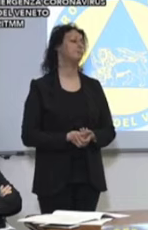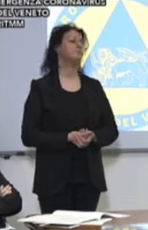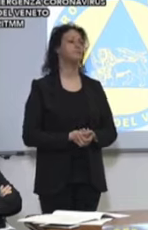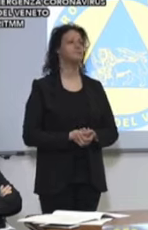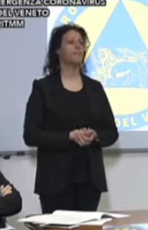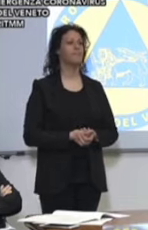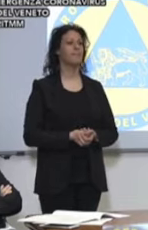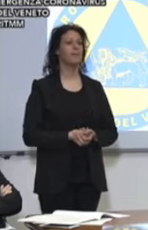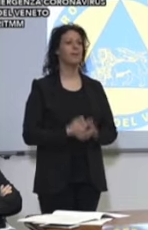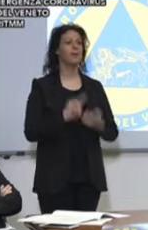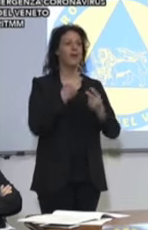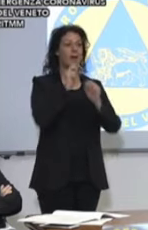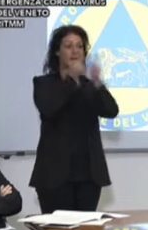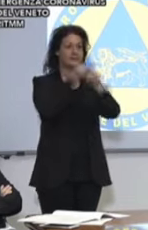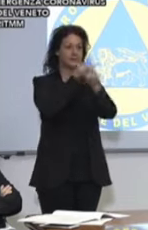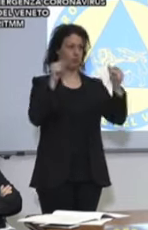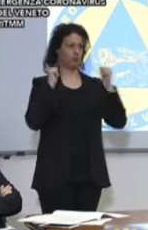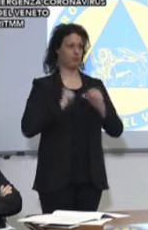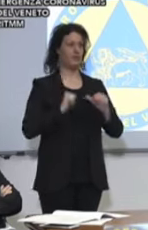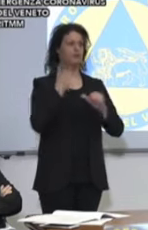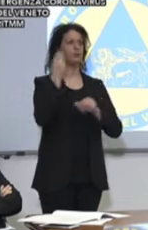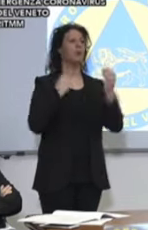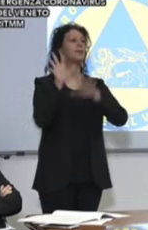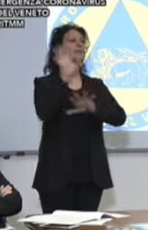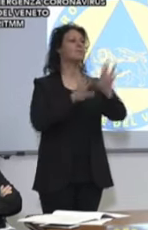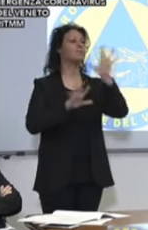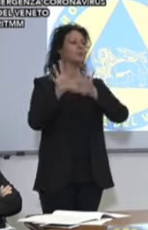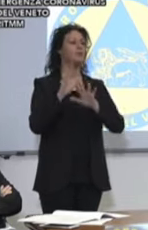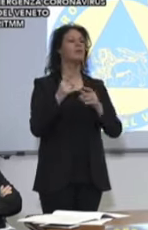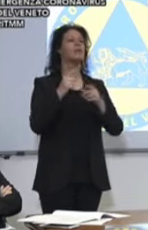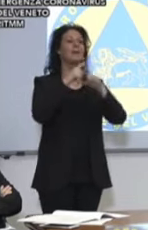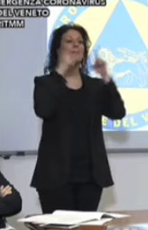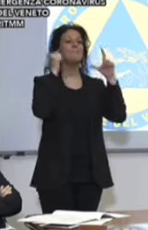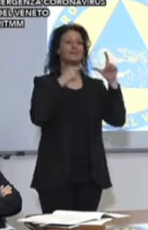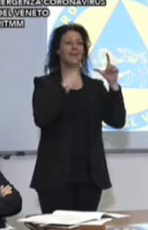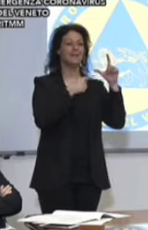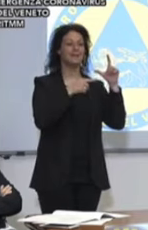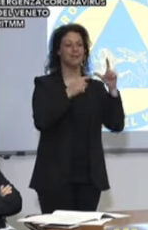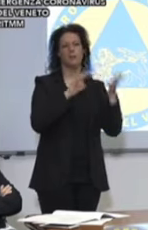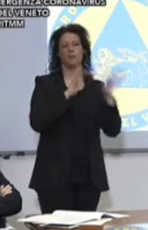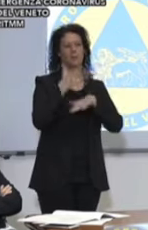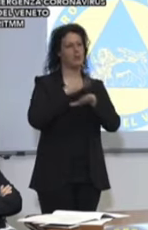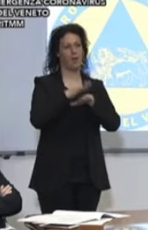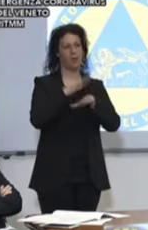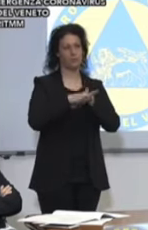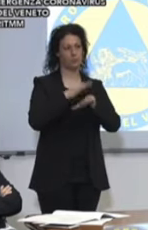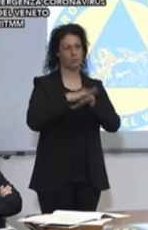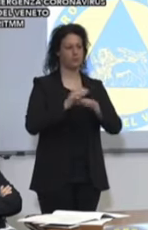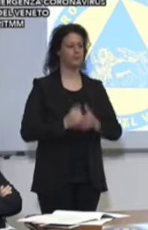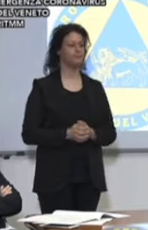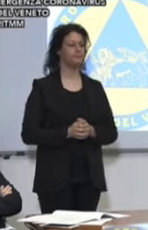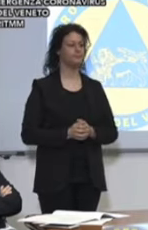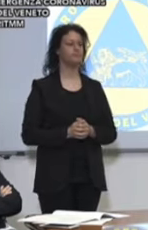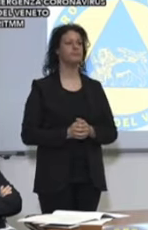Lo dico ai tanti cittadini che chiedono informazioni. Questa sarà la mascherina che conosceremo sempre di più. A due lati